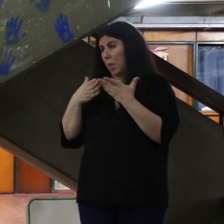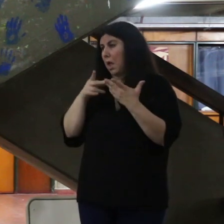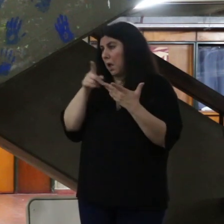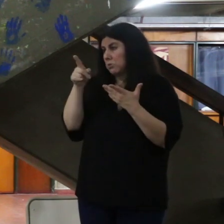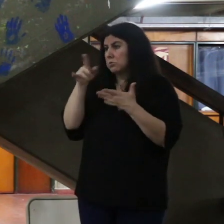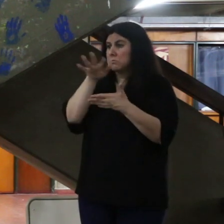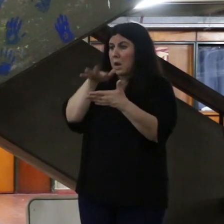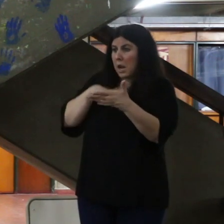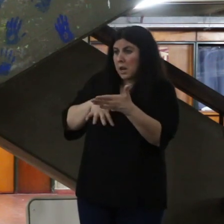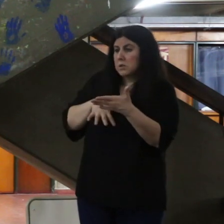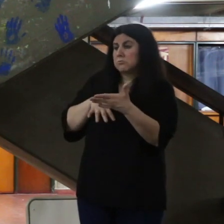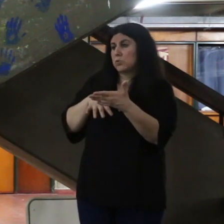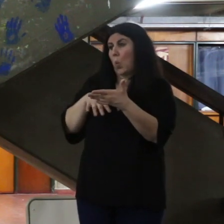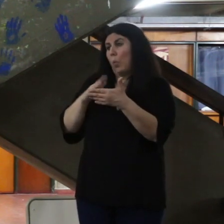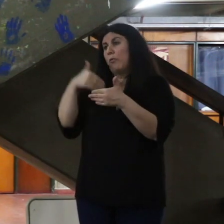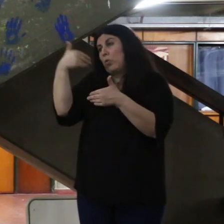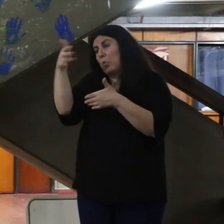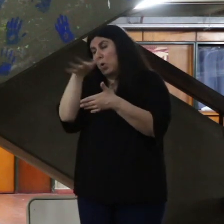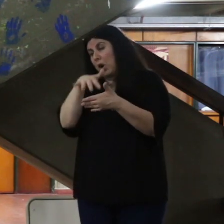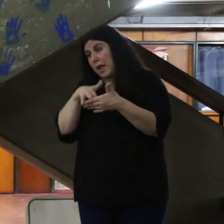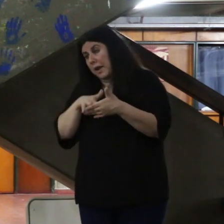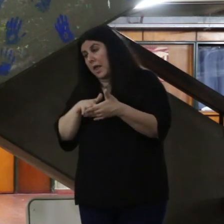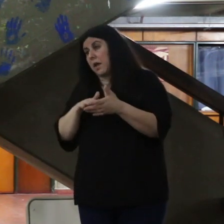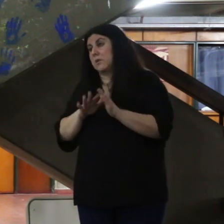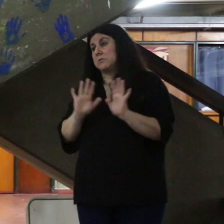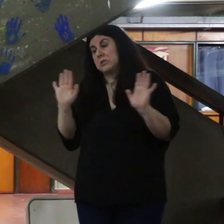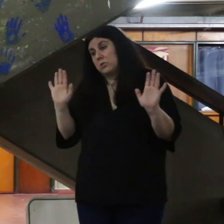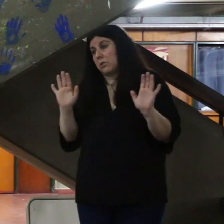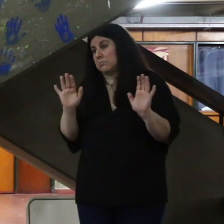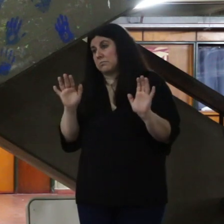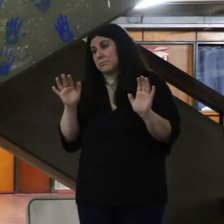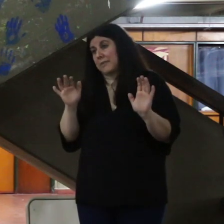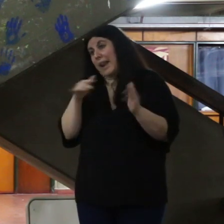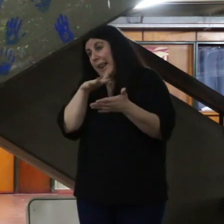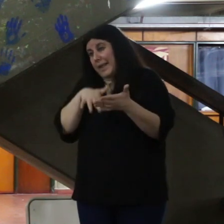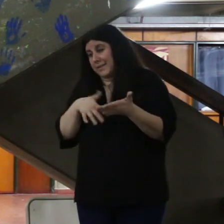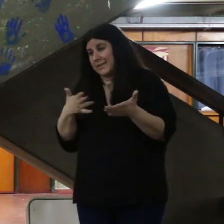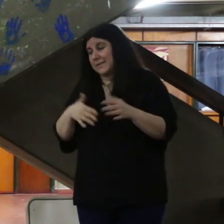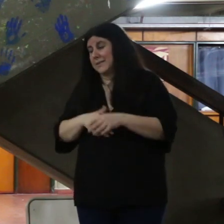o van a leer, y si no, léanlo,